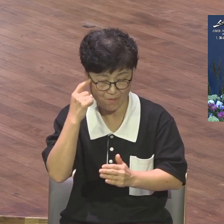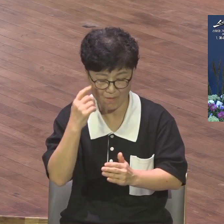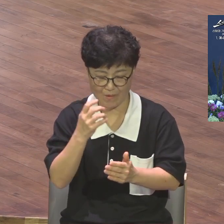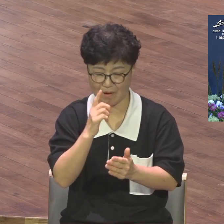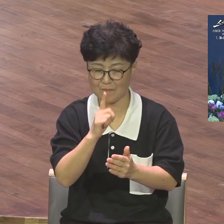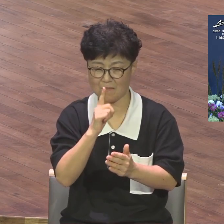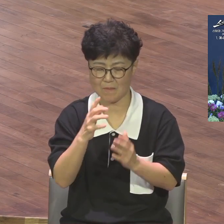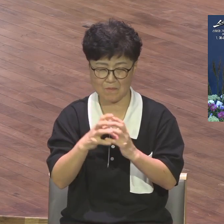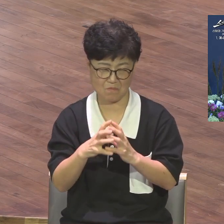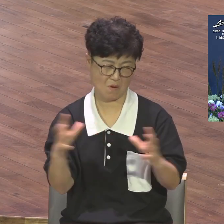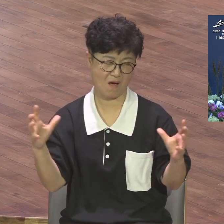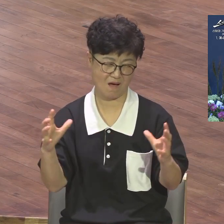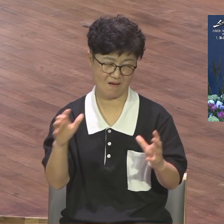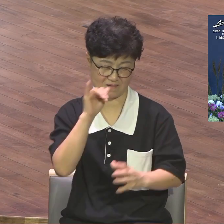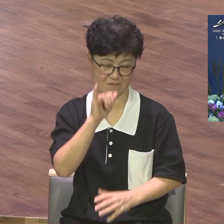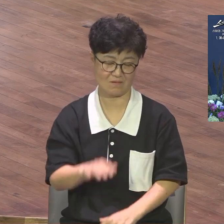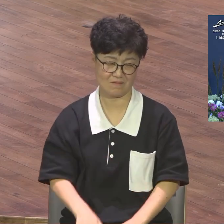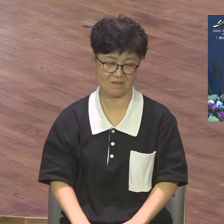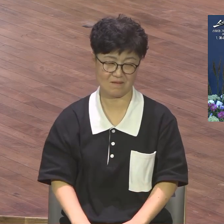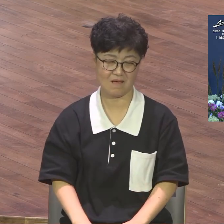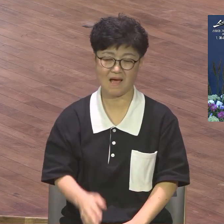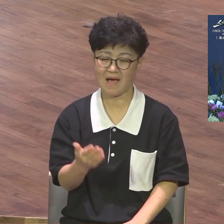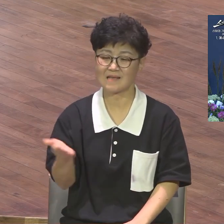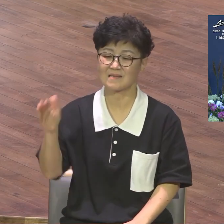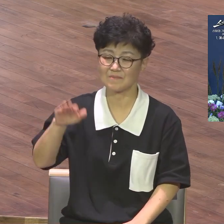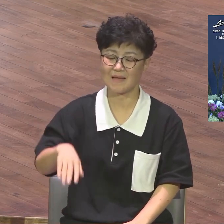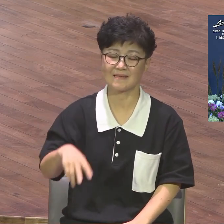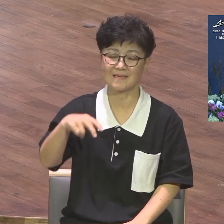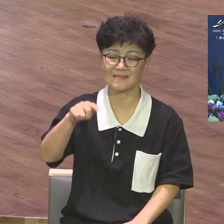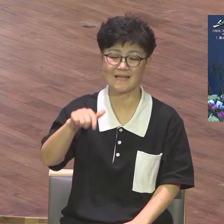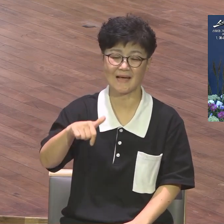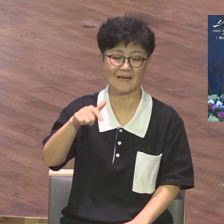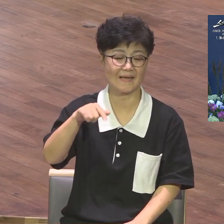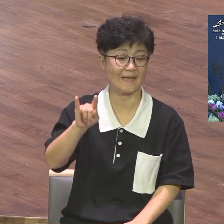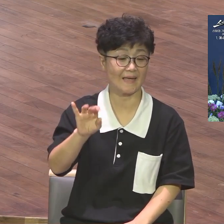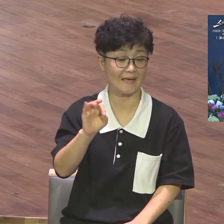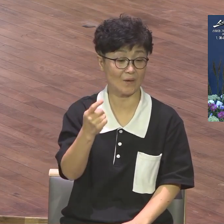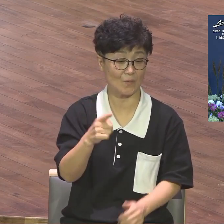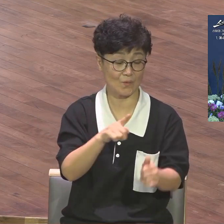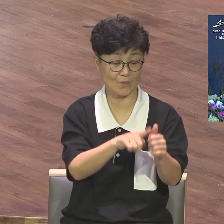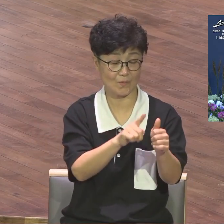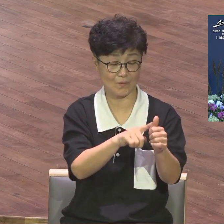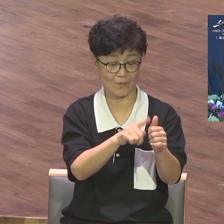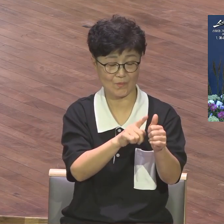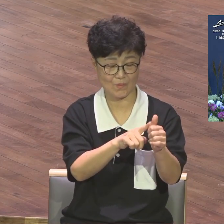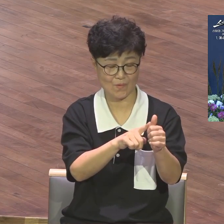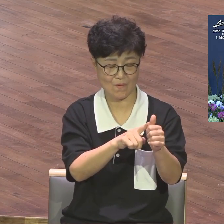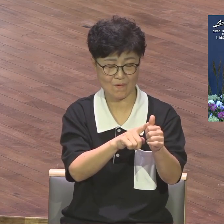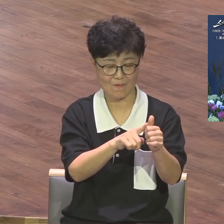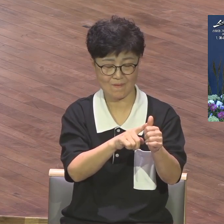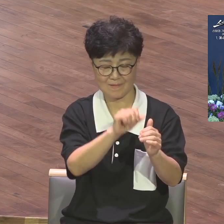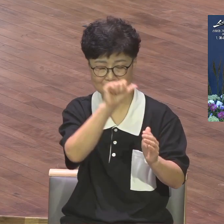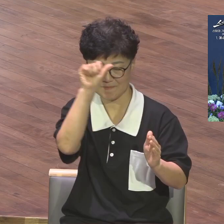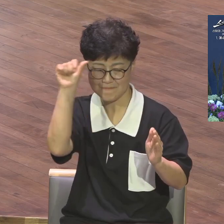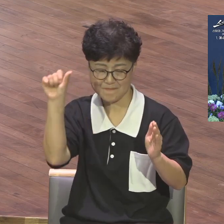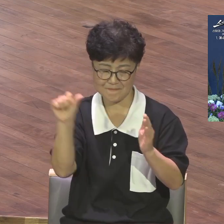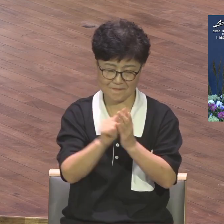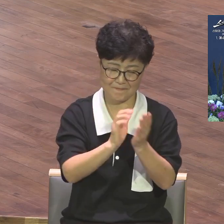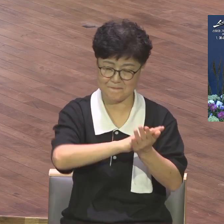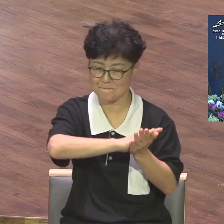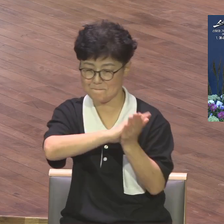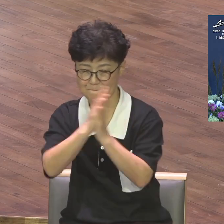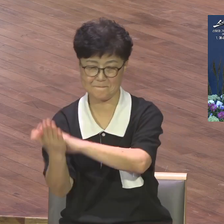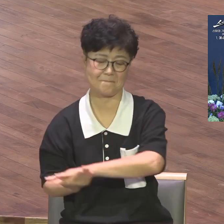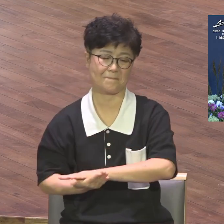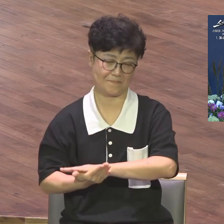나무에 올라갔을 때랑 내려왔을 때 비록 짧은 시간이지만 그의 인생은 모든 것이 바뀌었습니다.